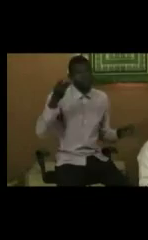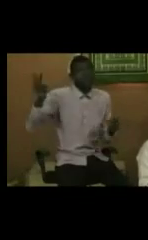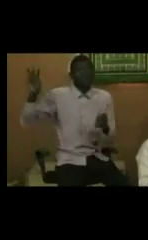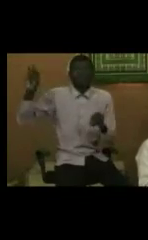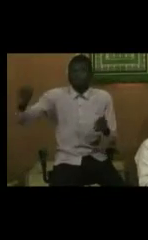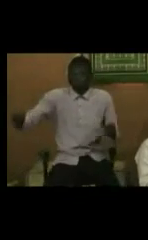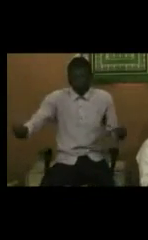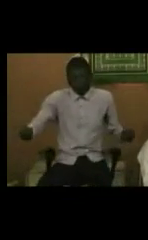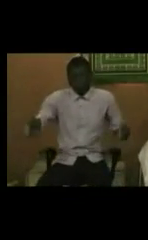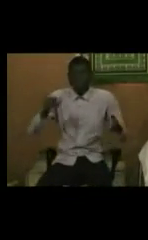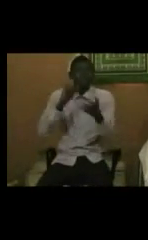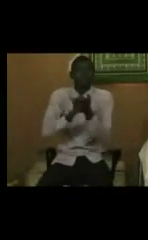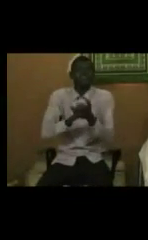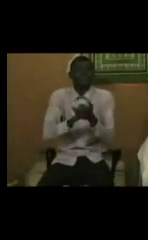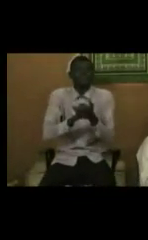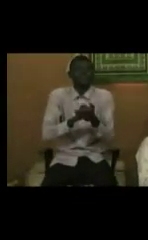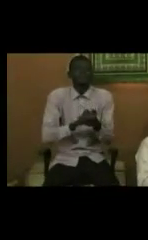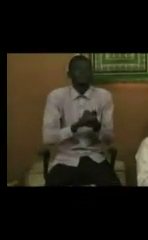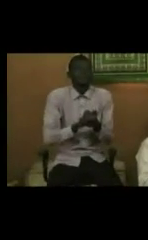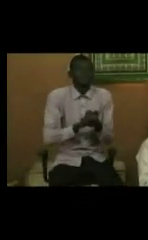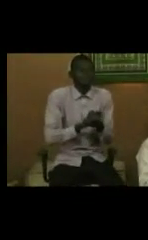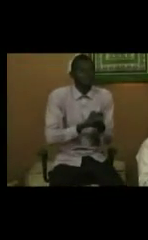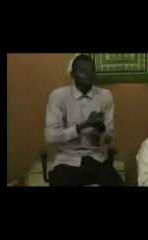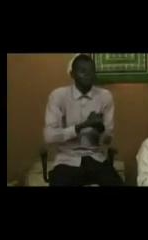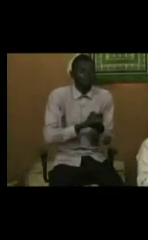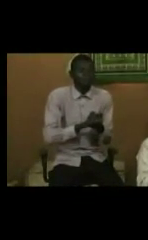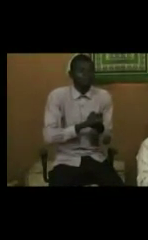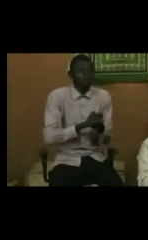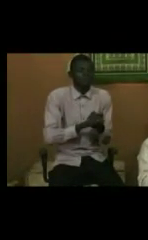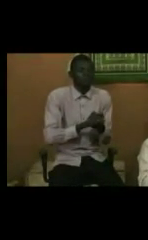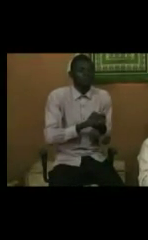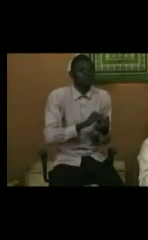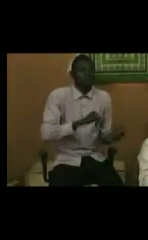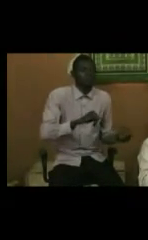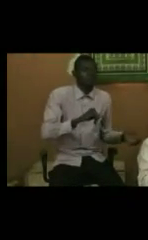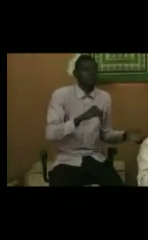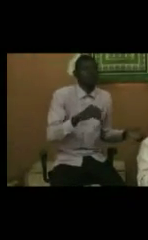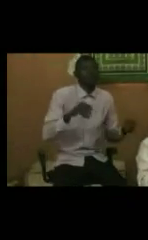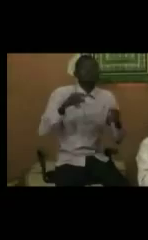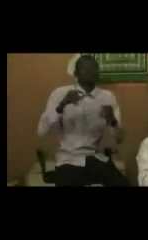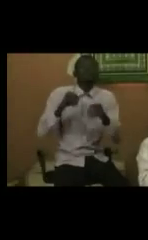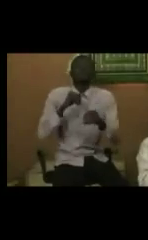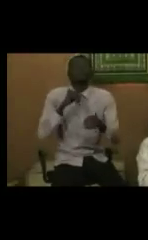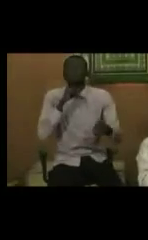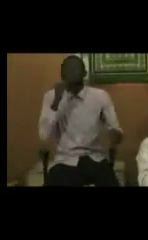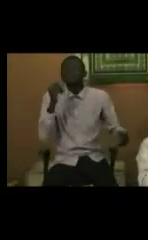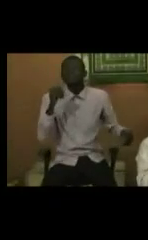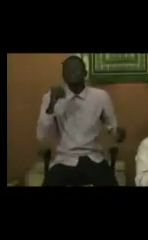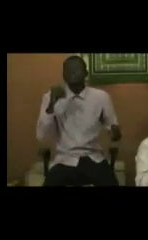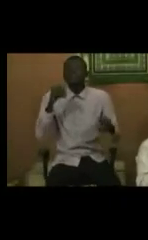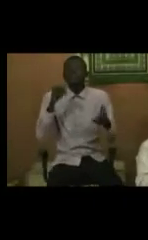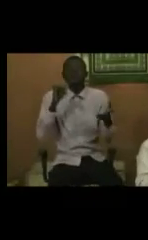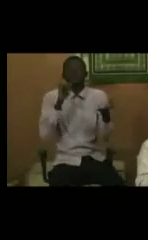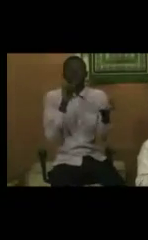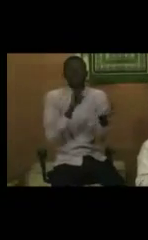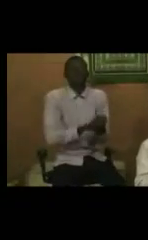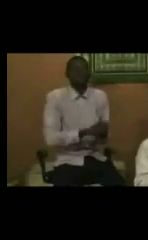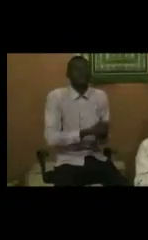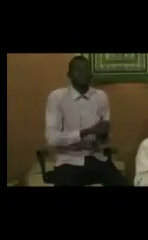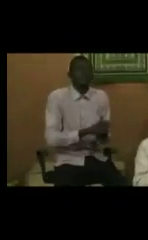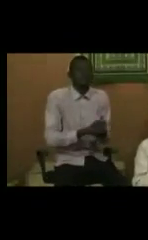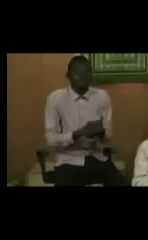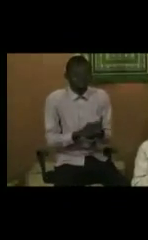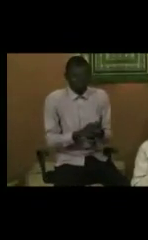fakbalu sodakotahu e te wo gba saro Olorun oro pe keferi kan di lowo is not an issue is not